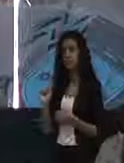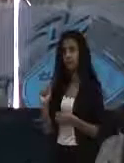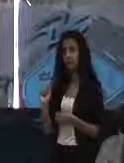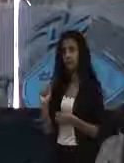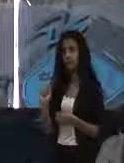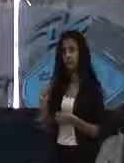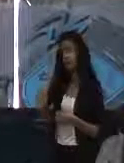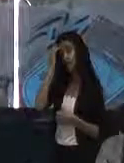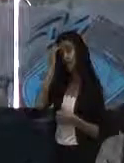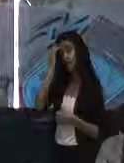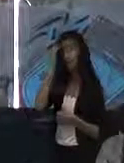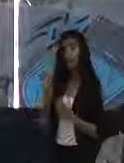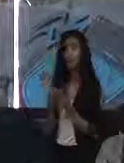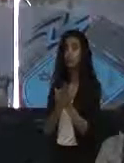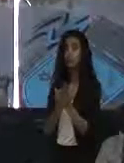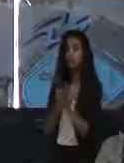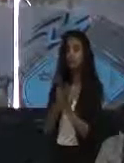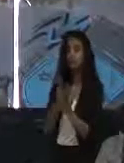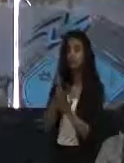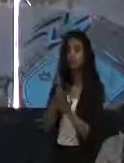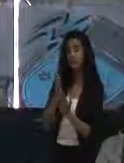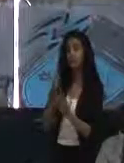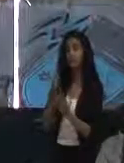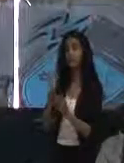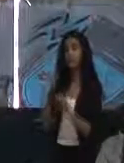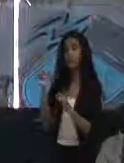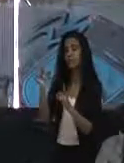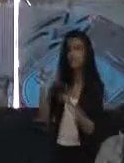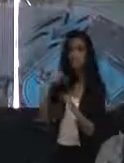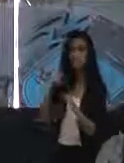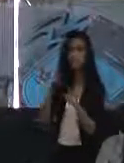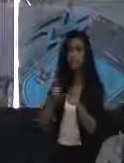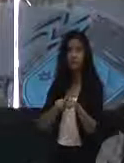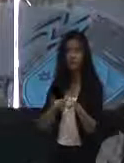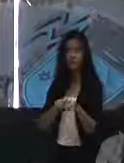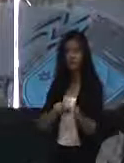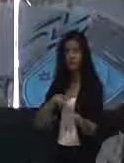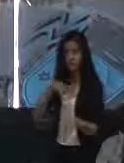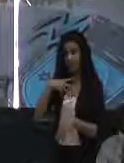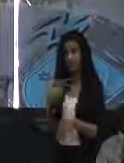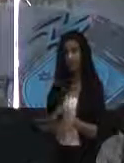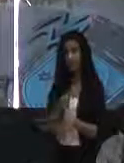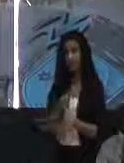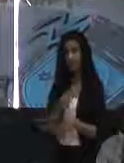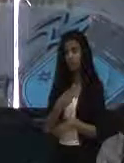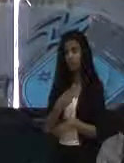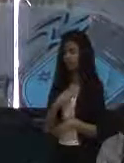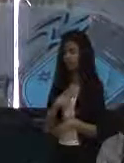direcionar nossas ações para alcançar os nossos objetivos e lutar com coragem, não com ódio.